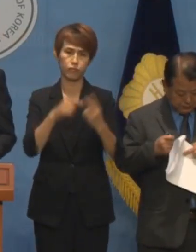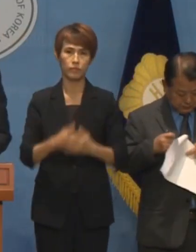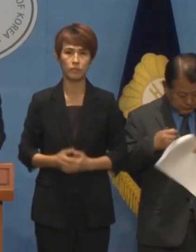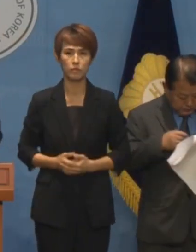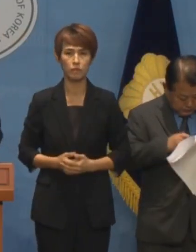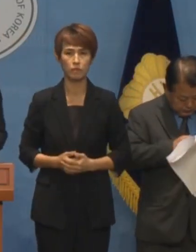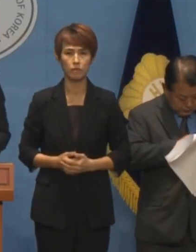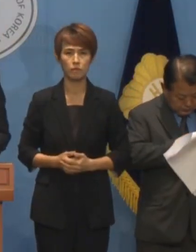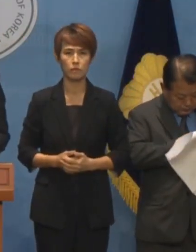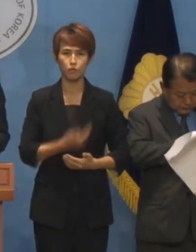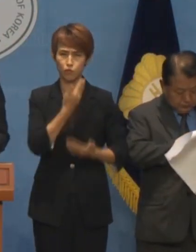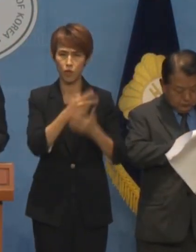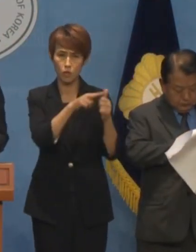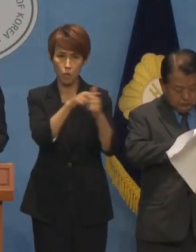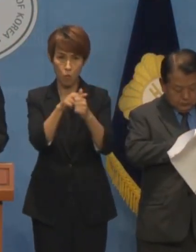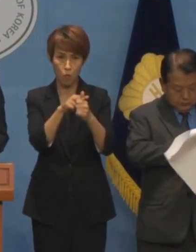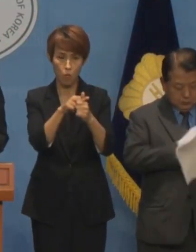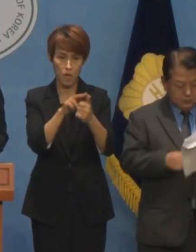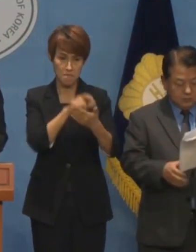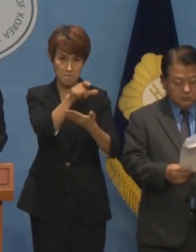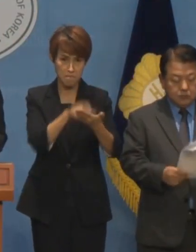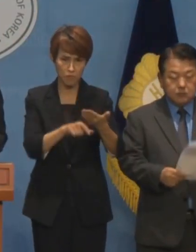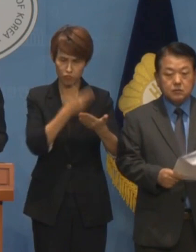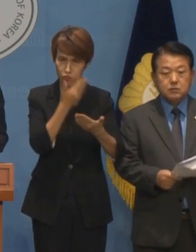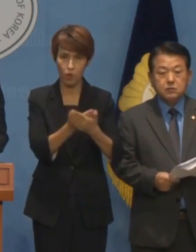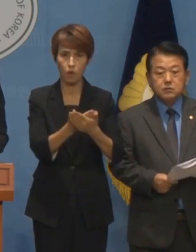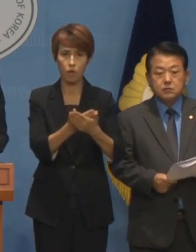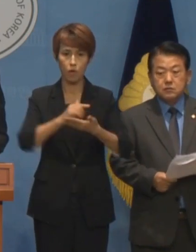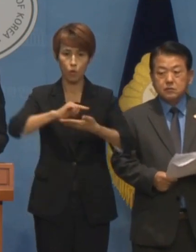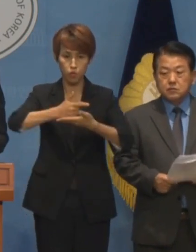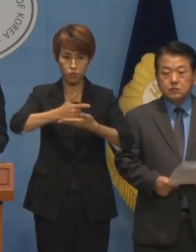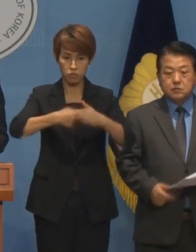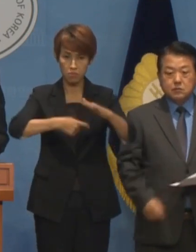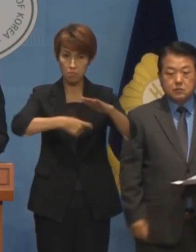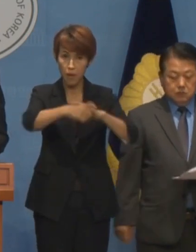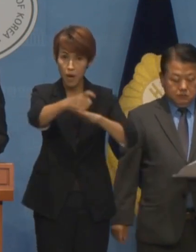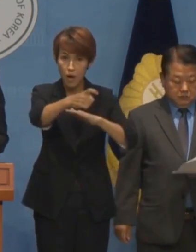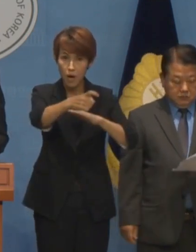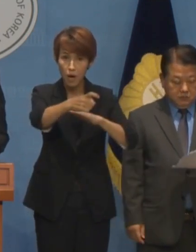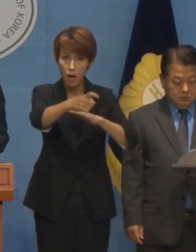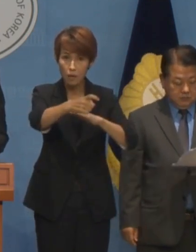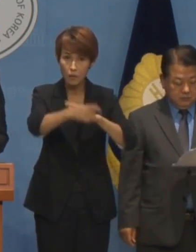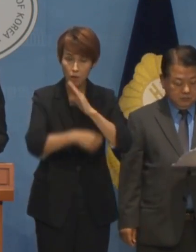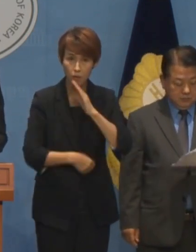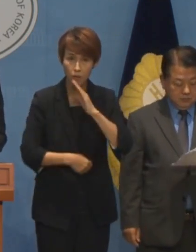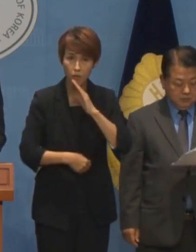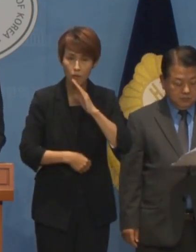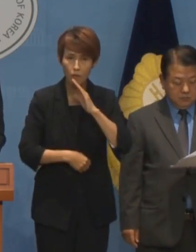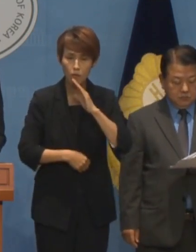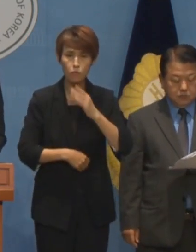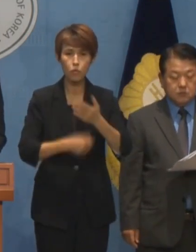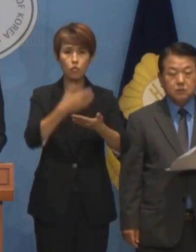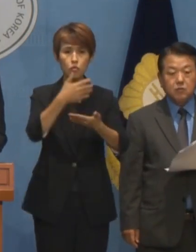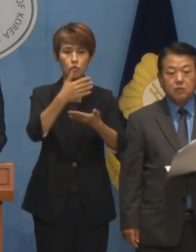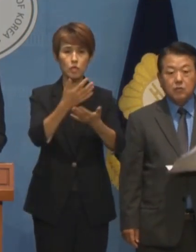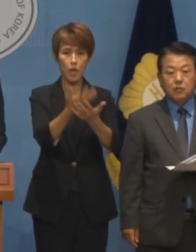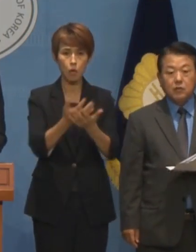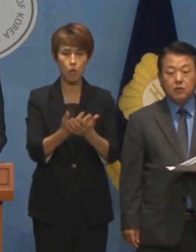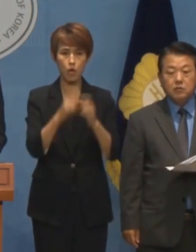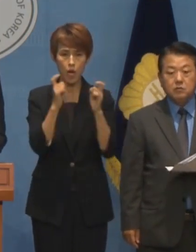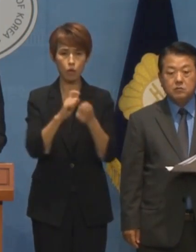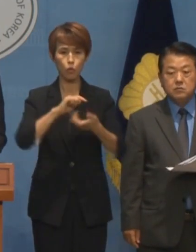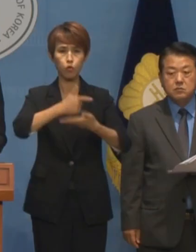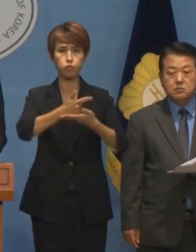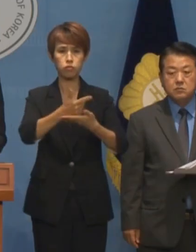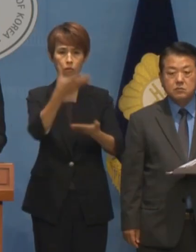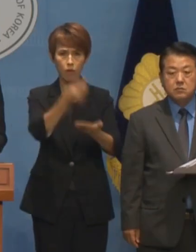블랙 요원 명단은 극비 자료입니다. 노트북이 해킹당한 것이라면 이런 자료가 어떻게 개인